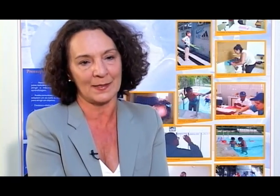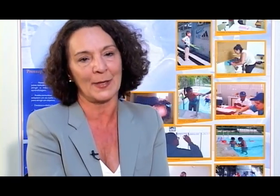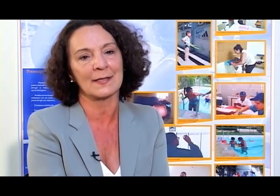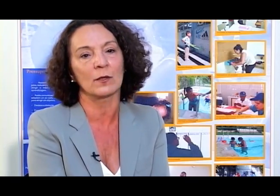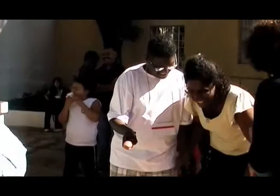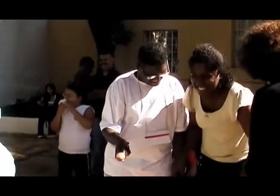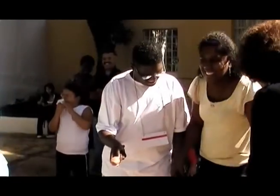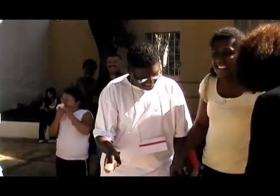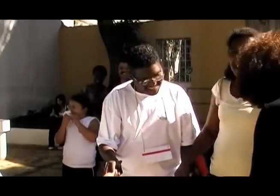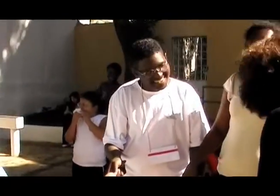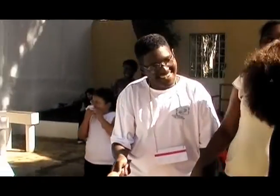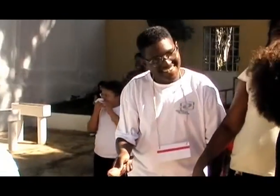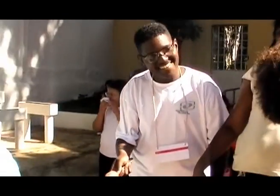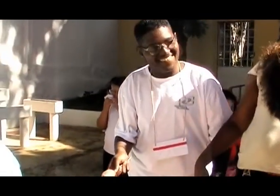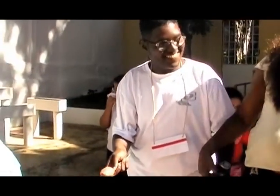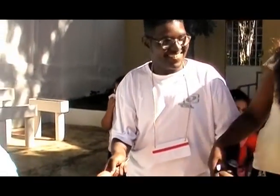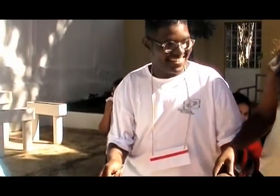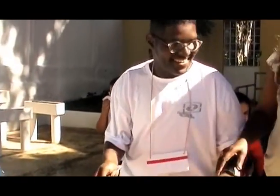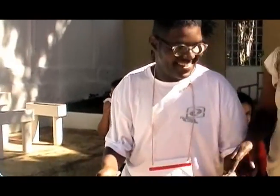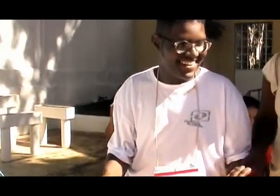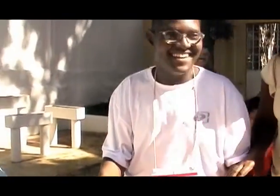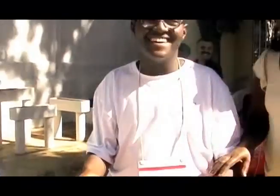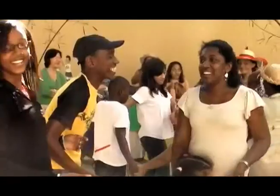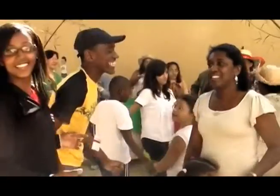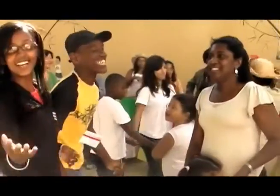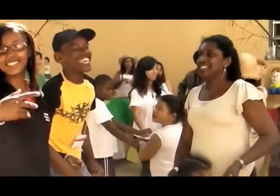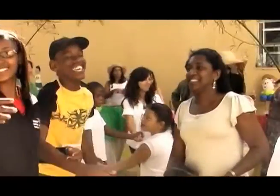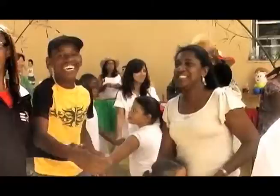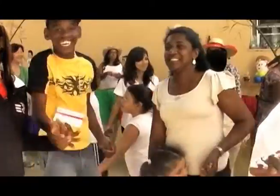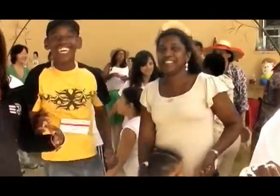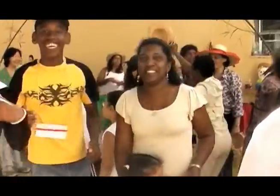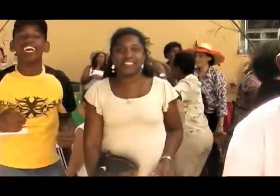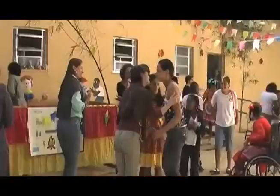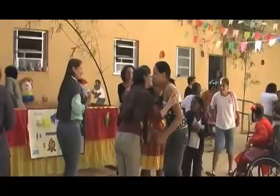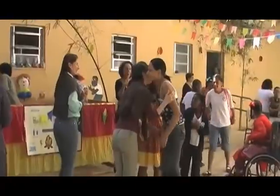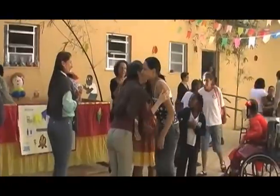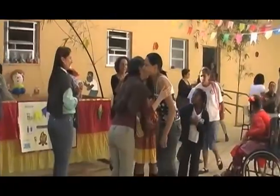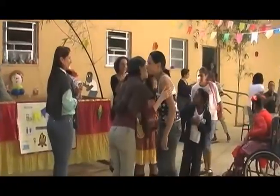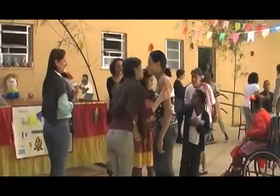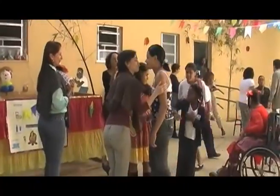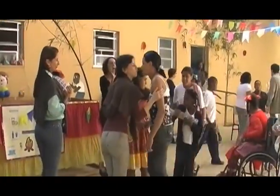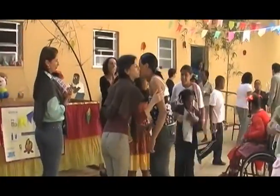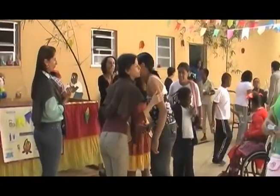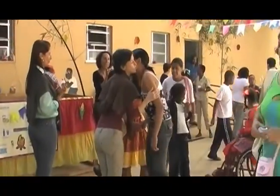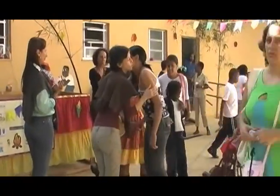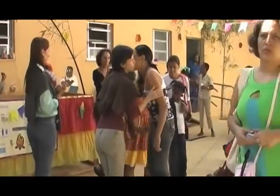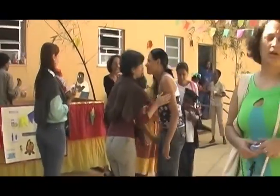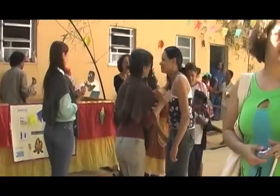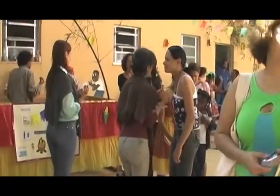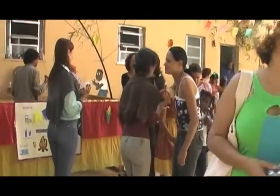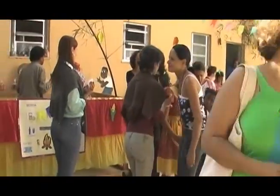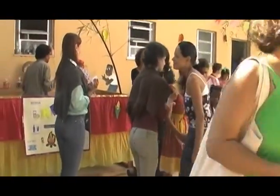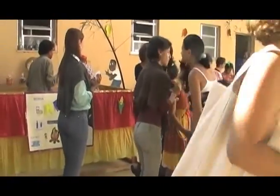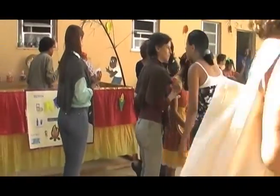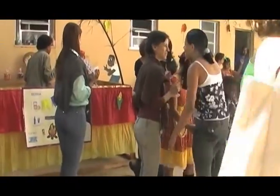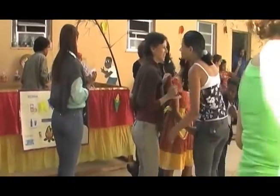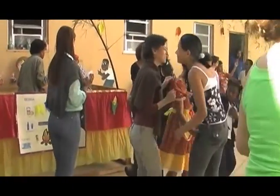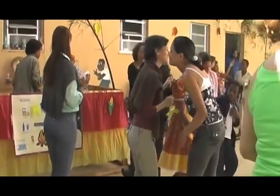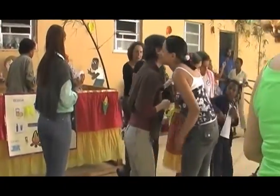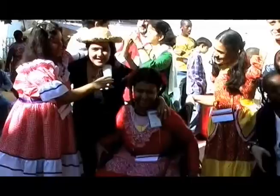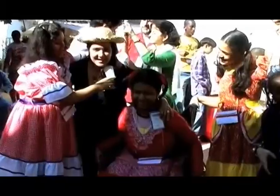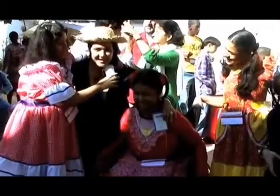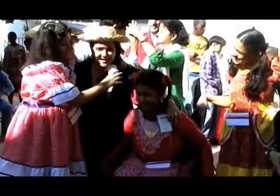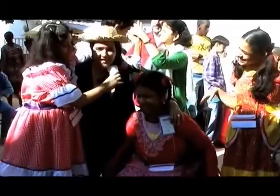a participação da família. A família, ela vai participar e colaborar com nós,